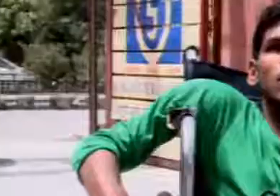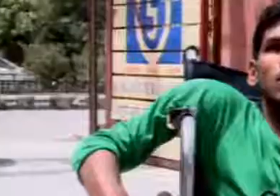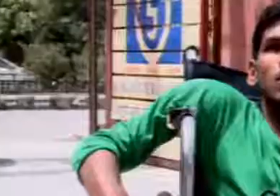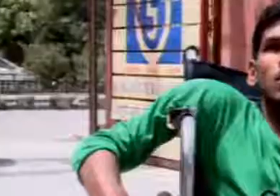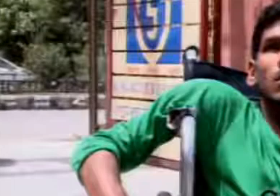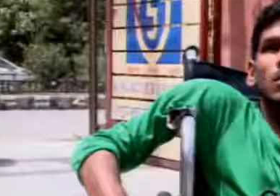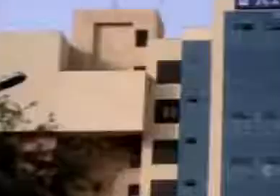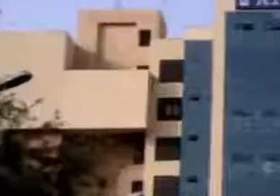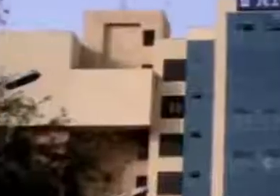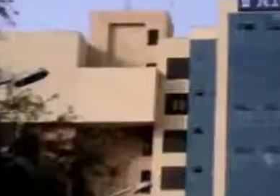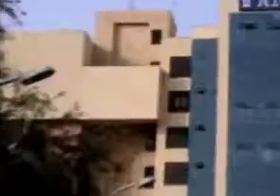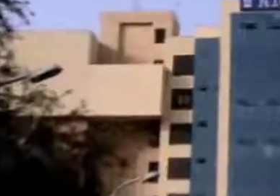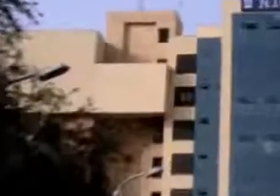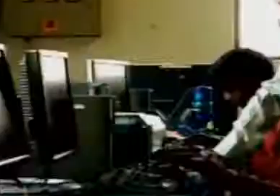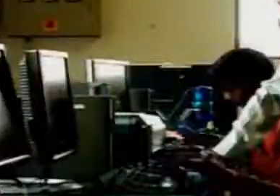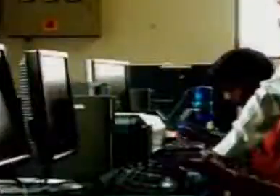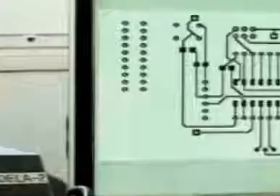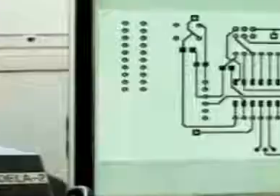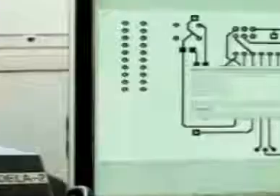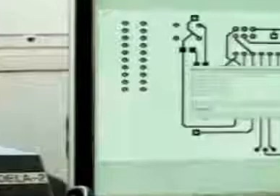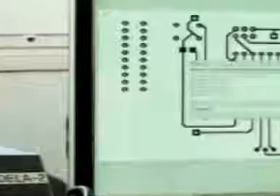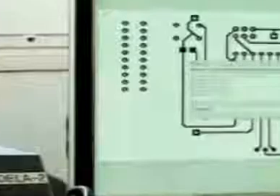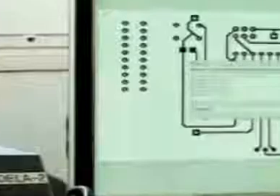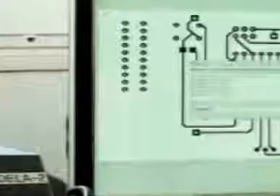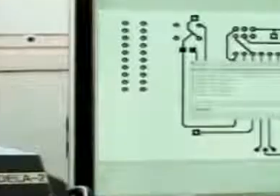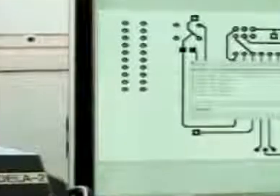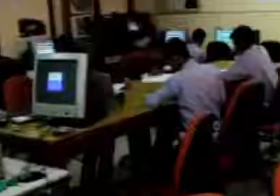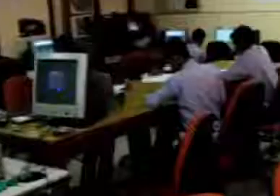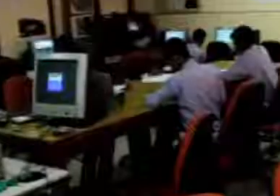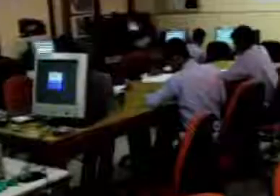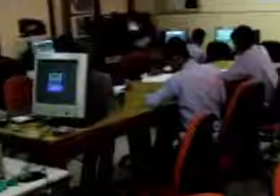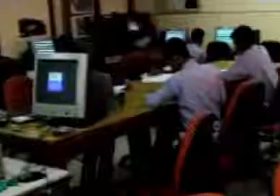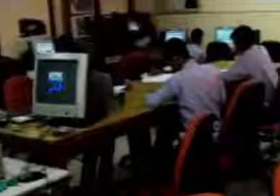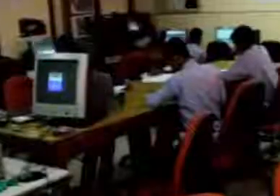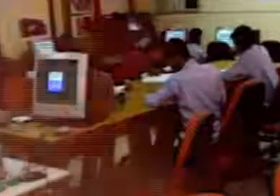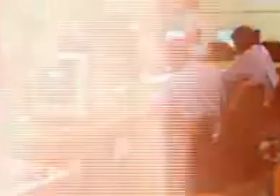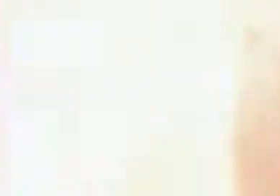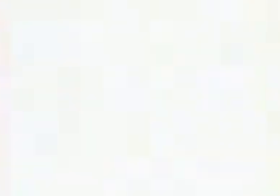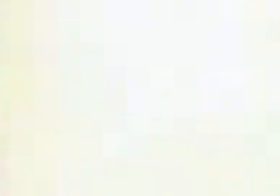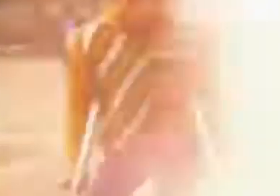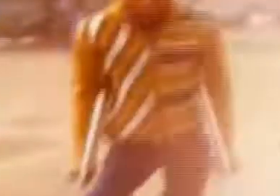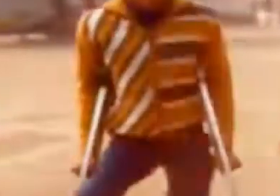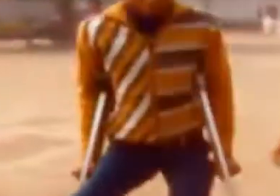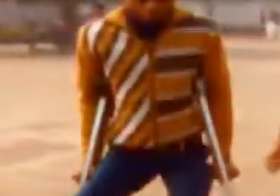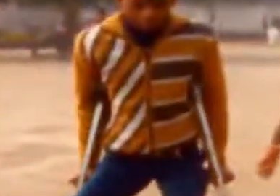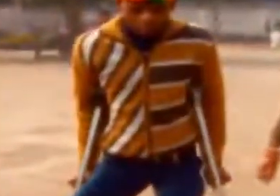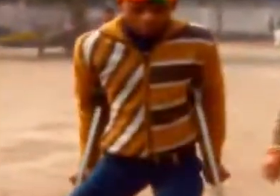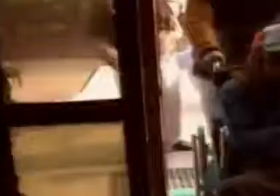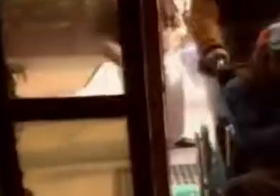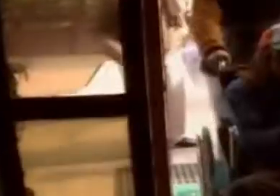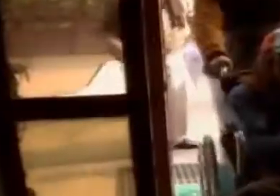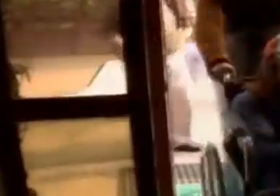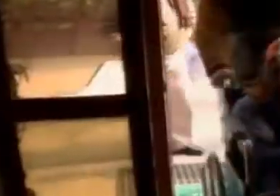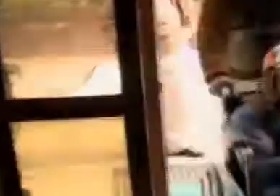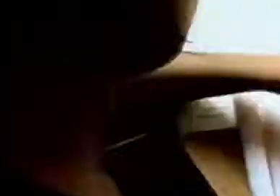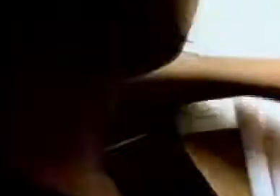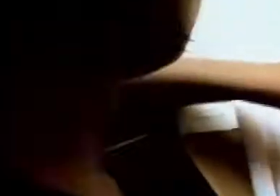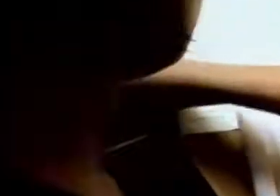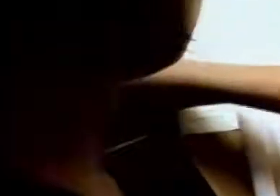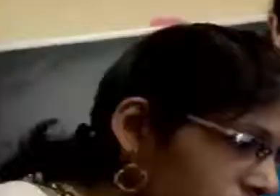हम अपना दीपक स्वयं बने, हम अपना रास्ता